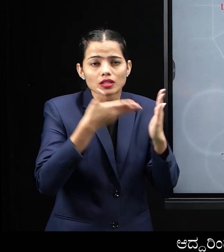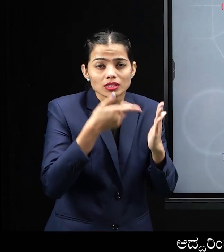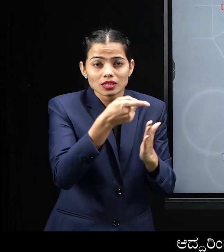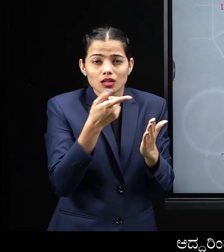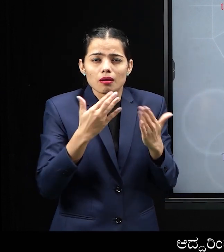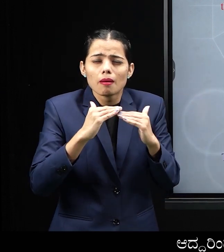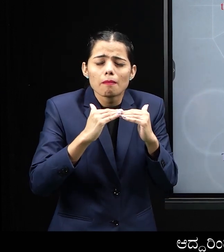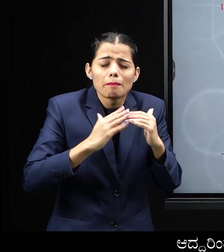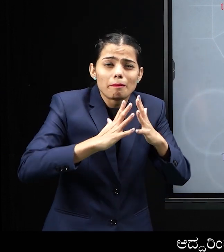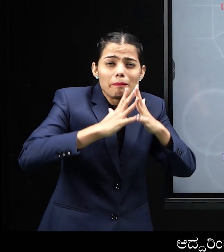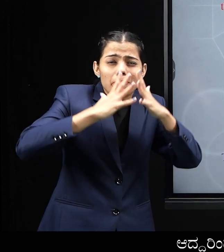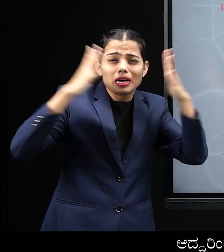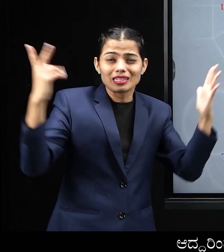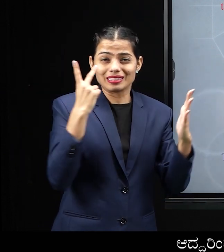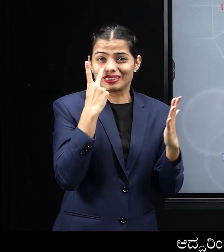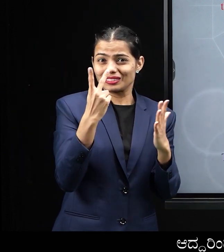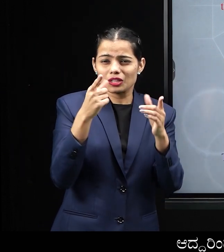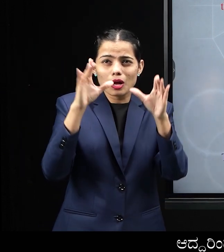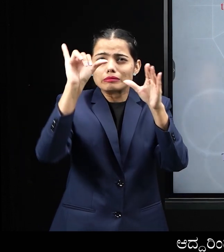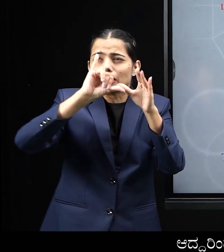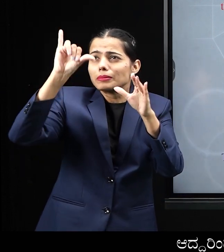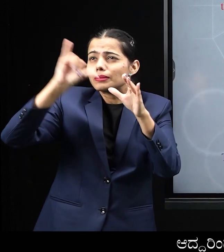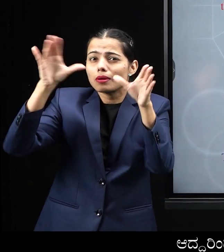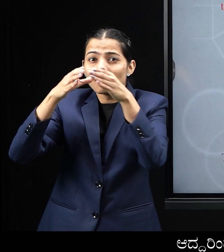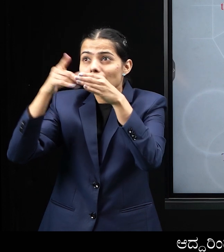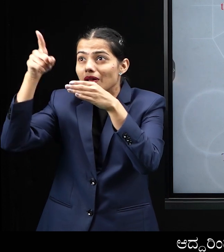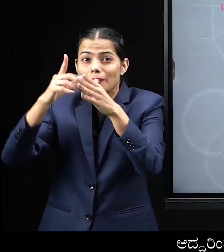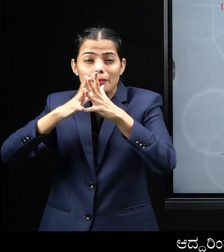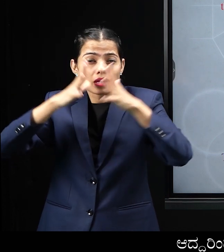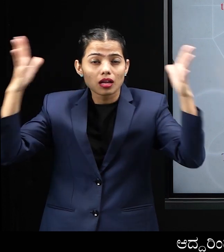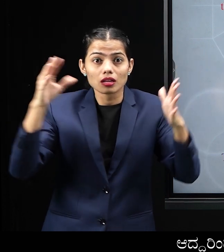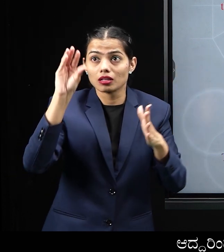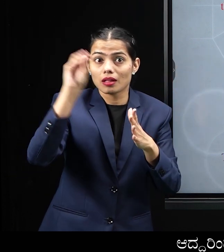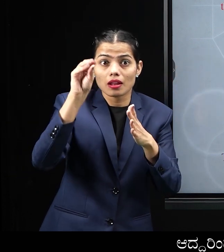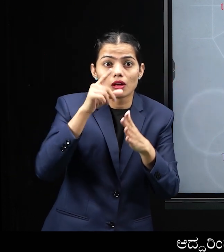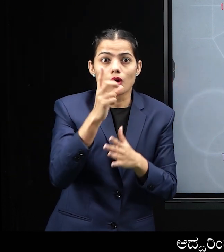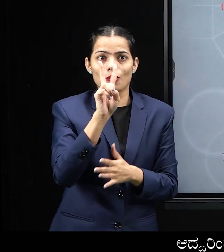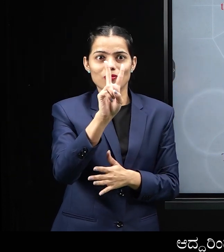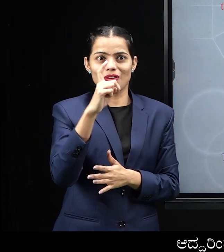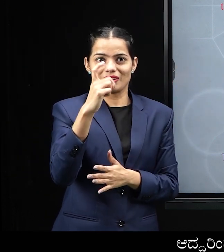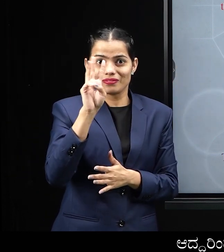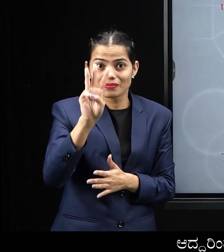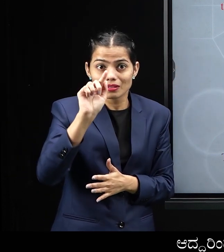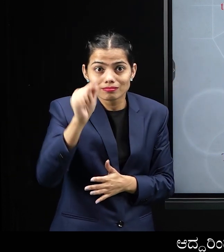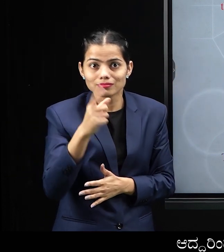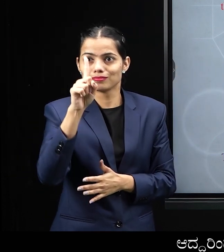ಆದ್ದರಿಂದ ಅತ್ಯುನ್ನತ ಸಾಮಾನ್ಯ ಅಂಶ 273 119 7.